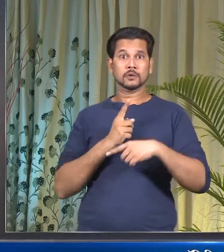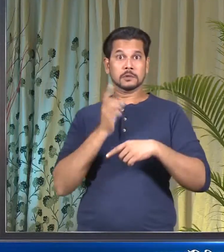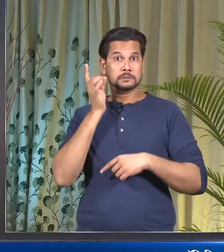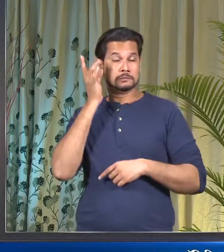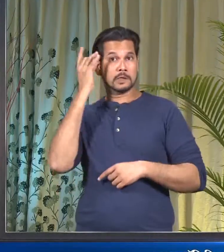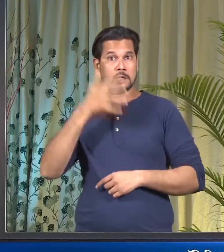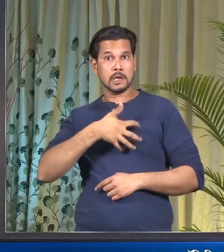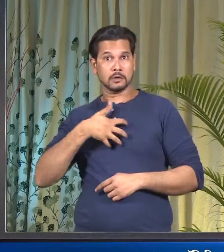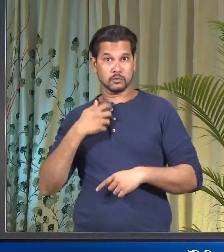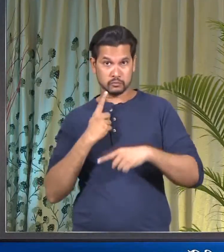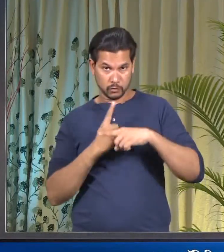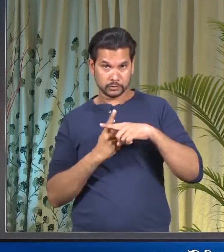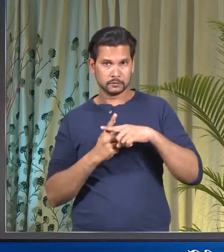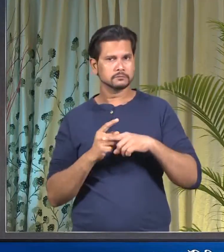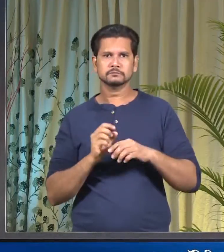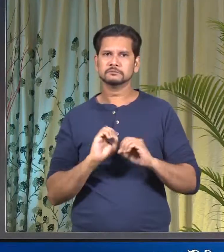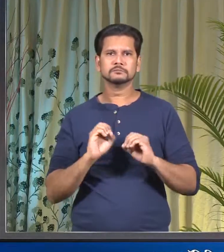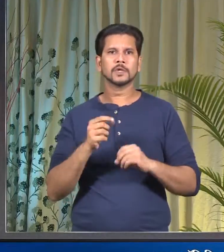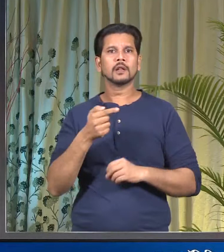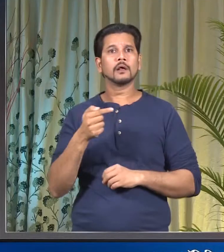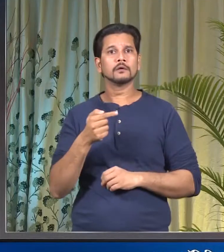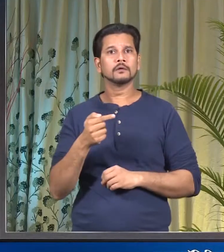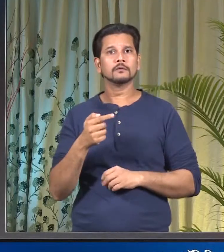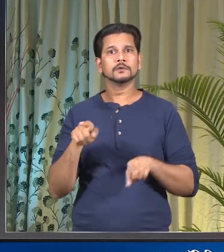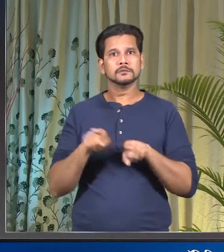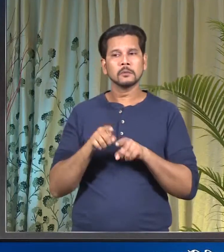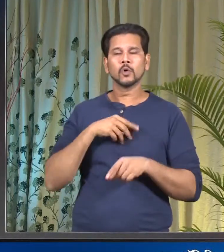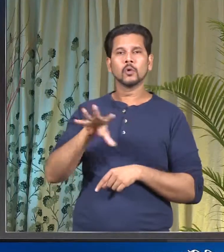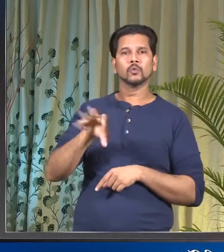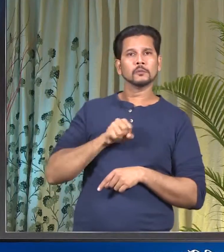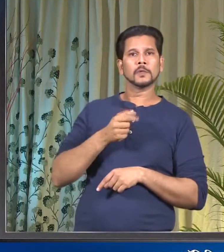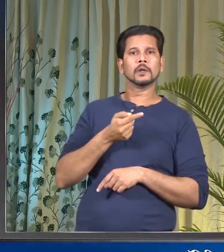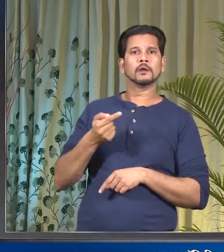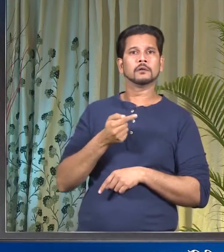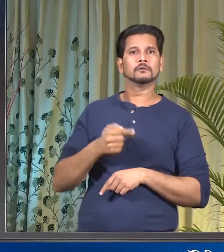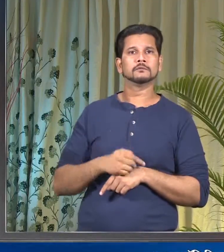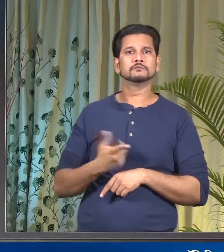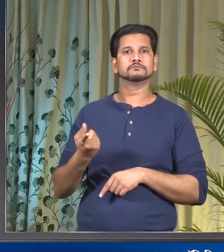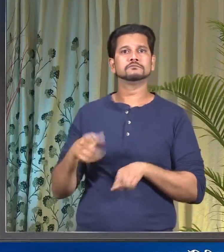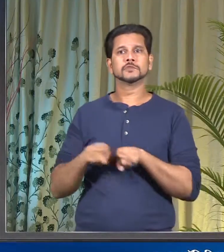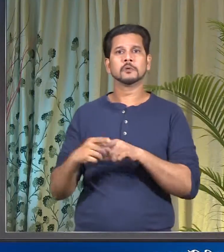तो नेगेटिव एनर्जी के वश हो गए परवश